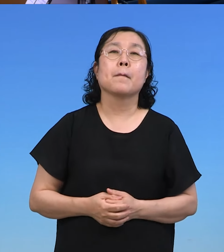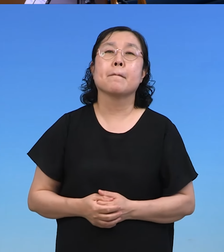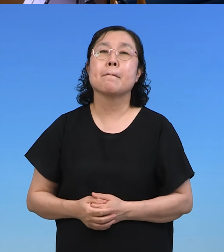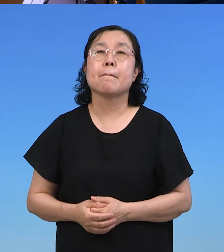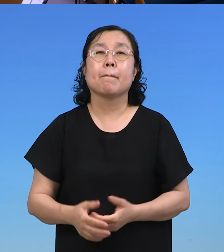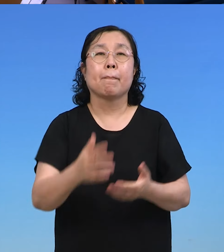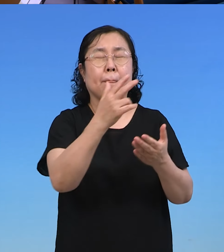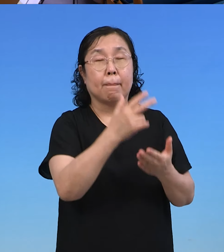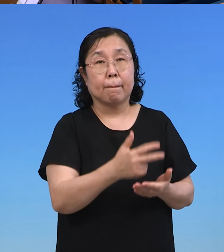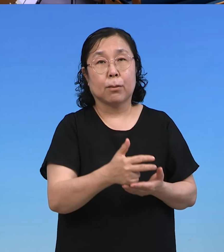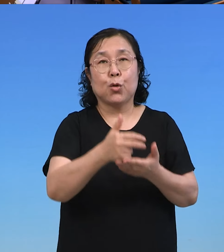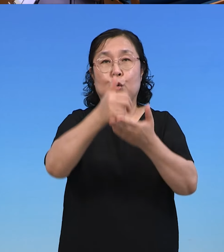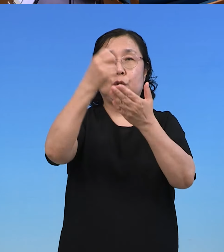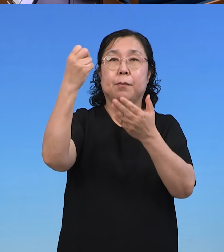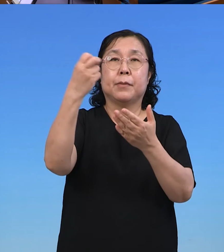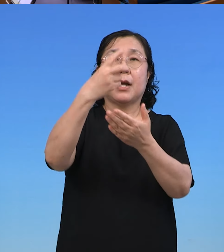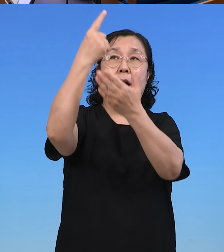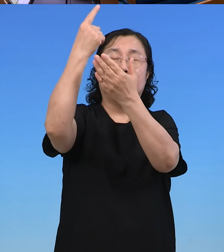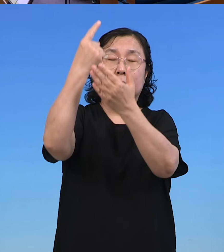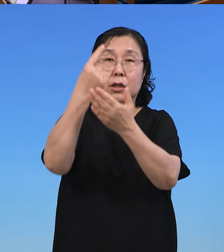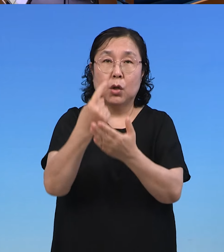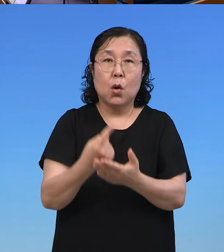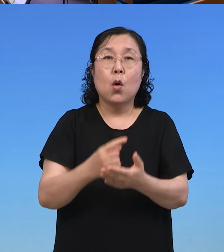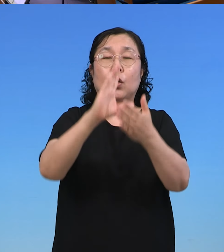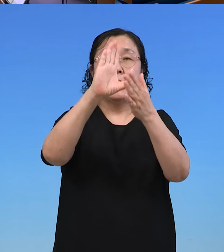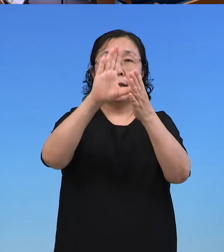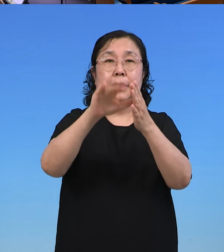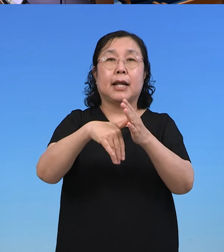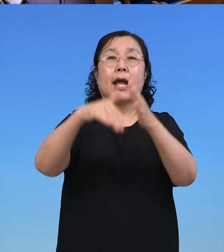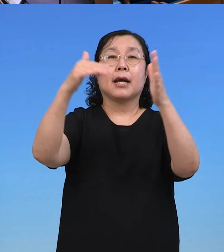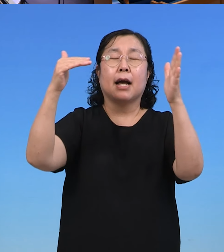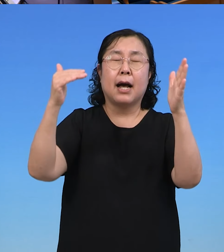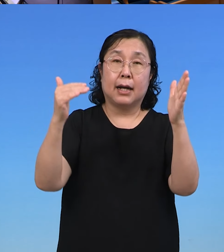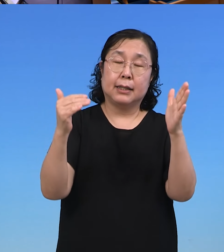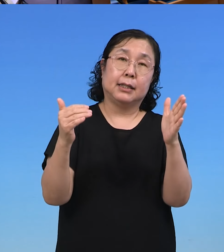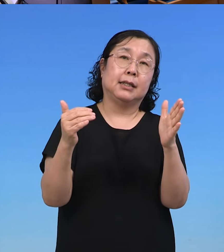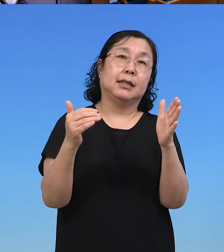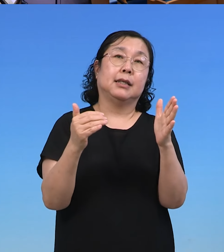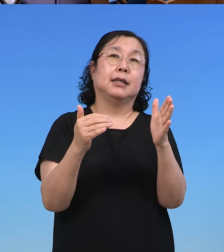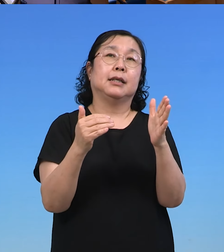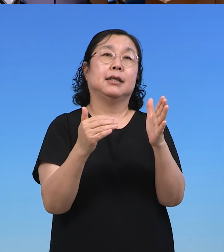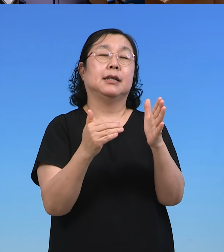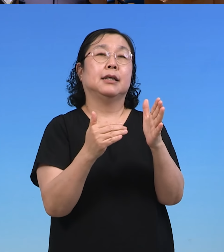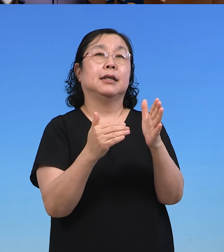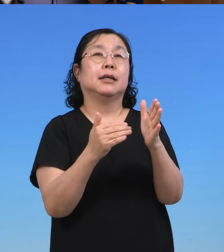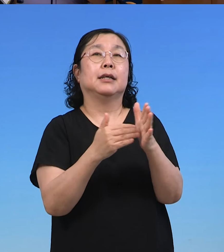주님 다시 오실 때까지, 주님 다시 오실 때까지